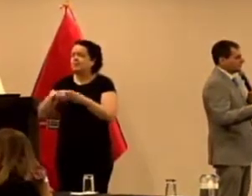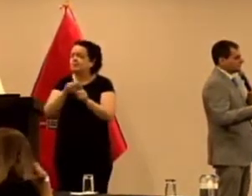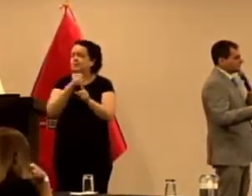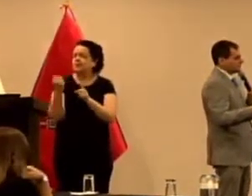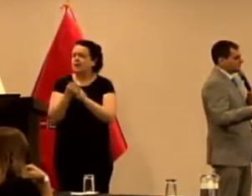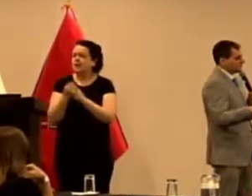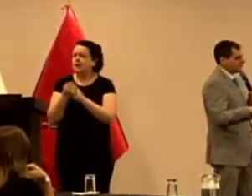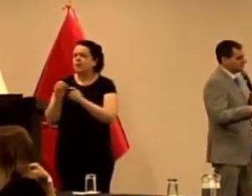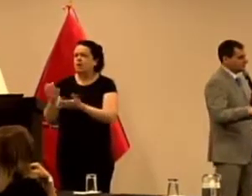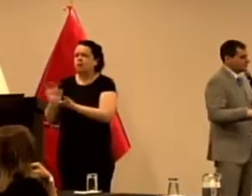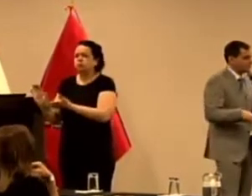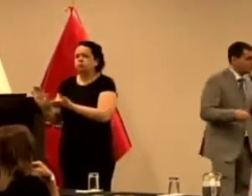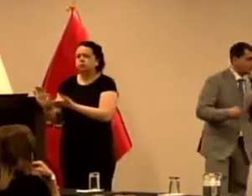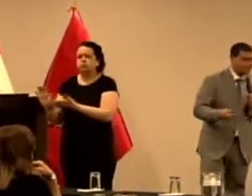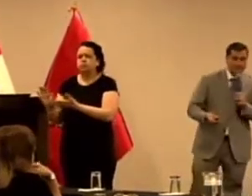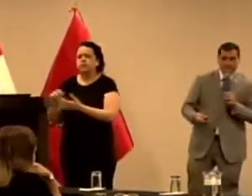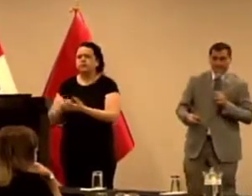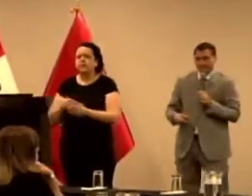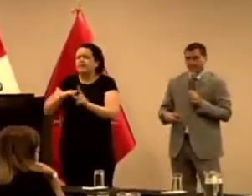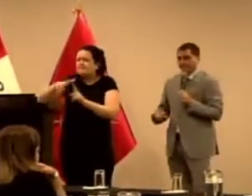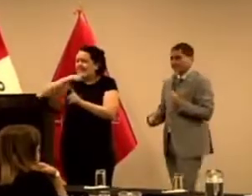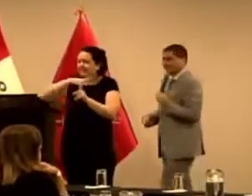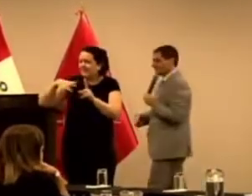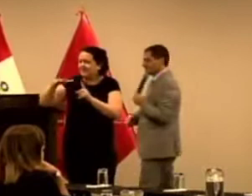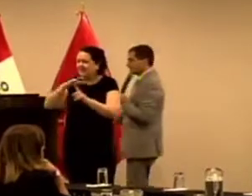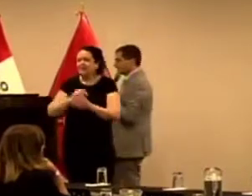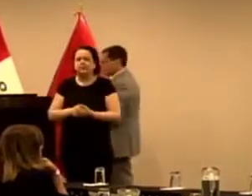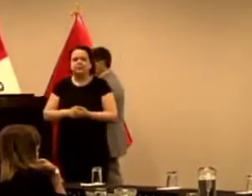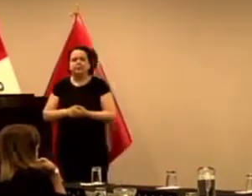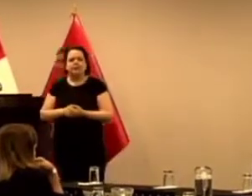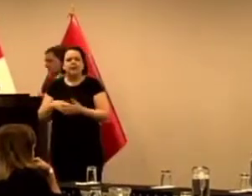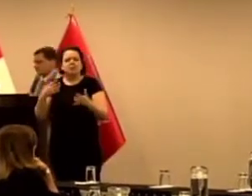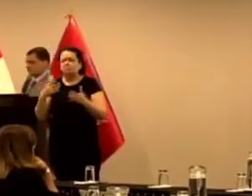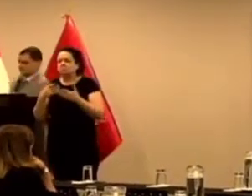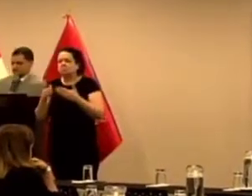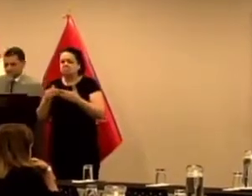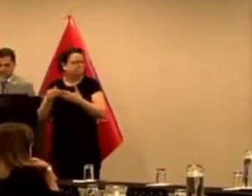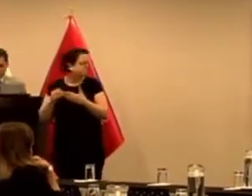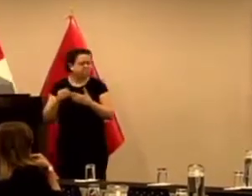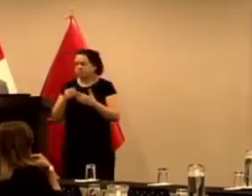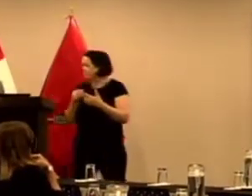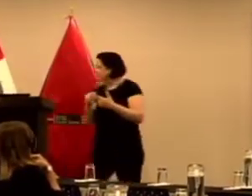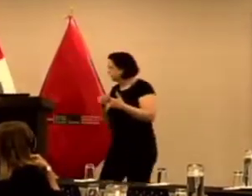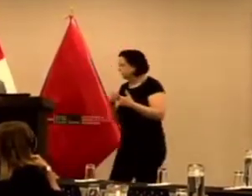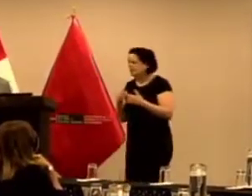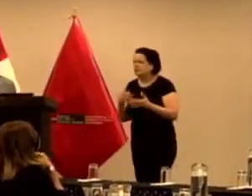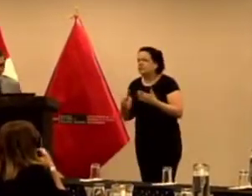y con especial énfasis en los factores medioambientales, más allá de los factores personales.